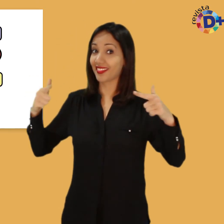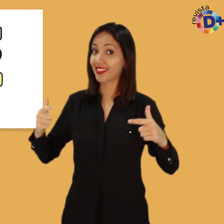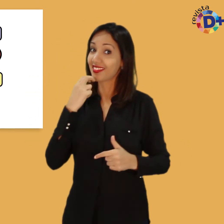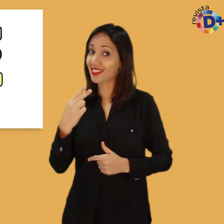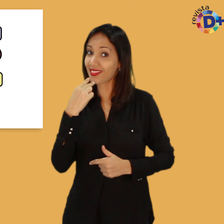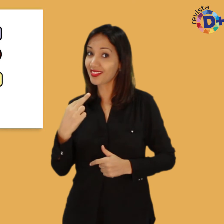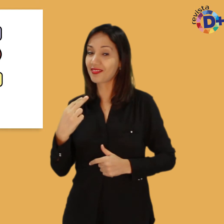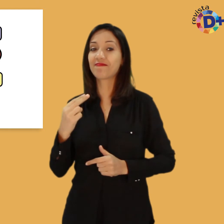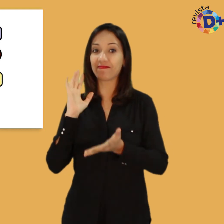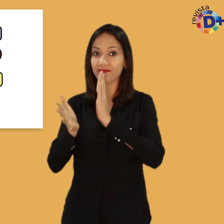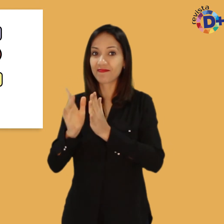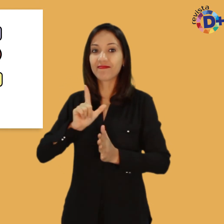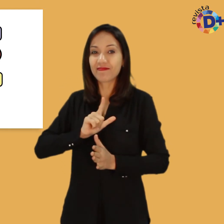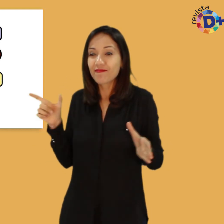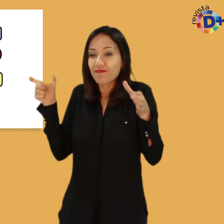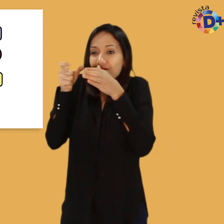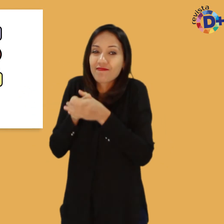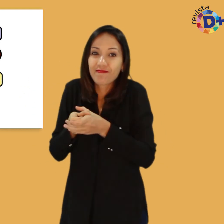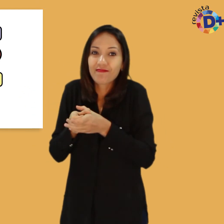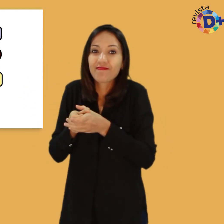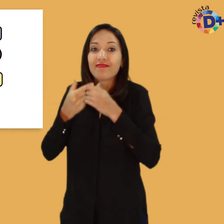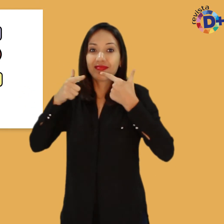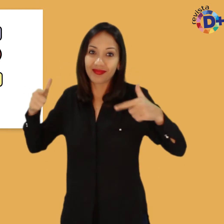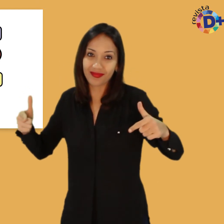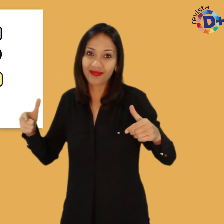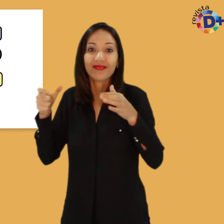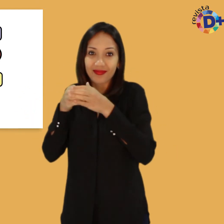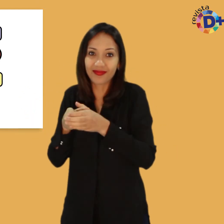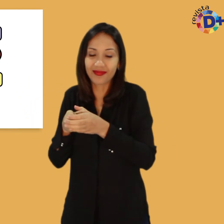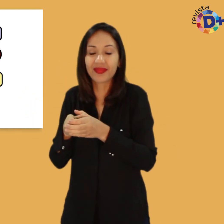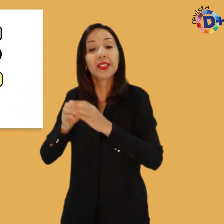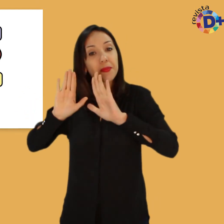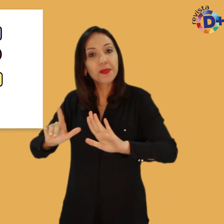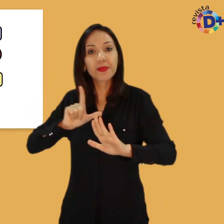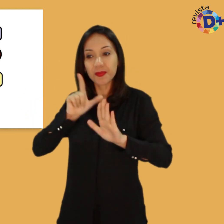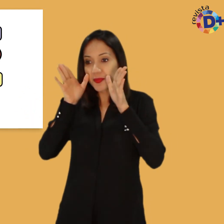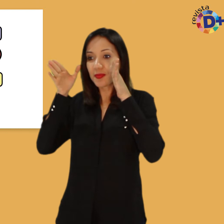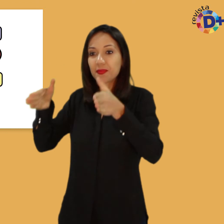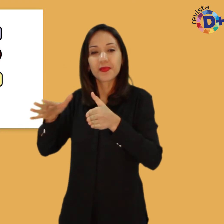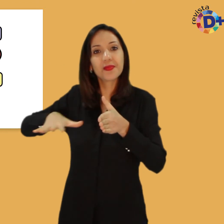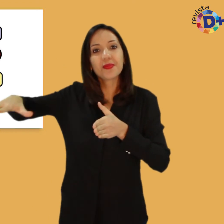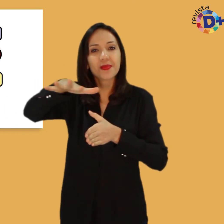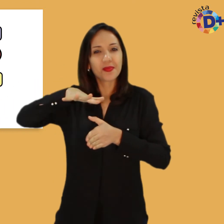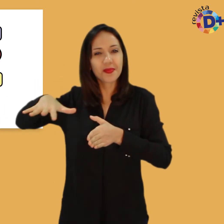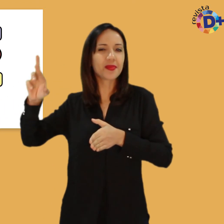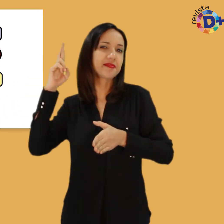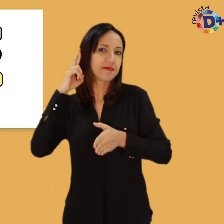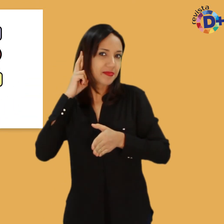e, portanto, faz parte de uma minoria linguística. Nesse pressuposto, já que a surdez é